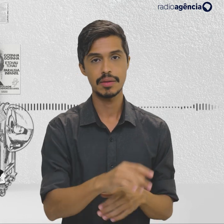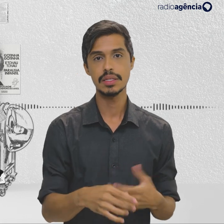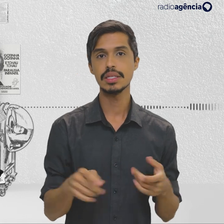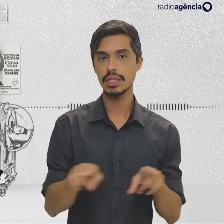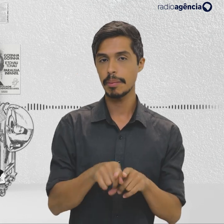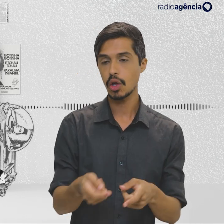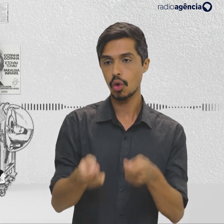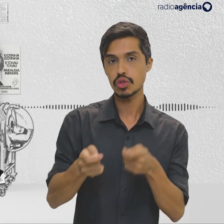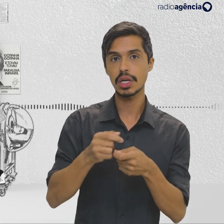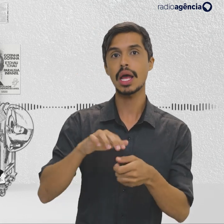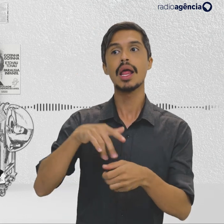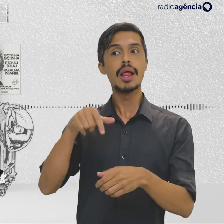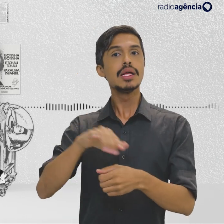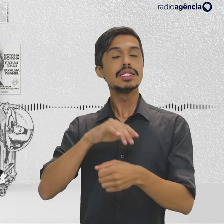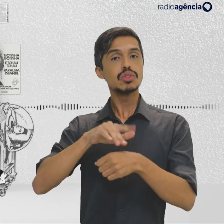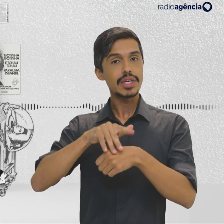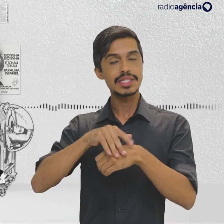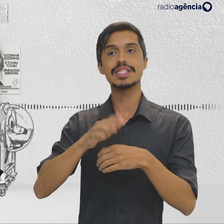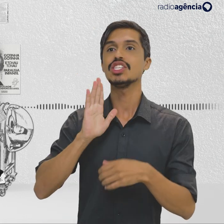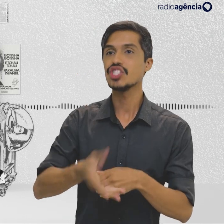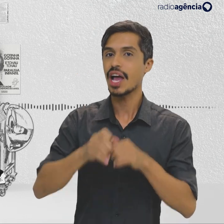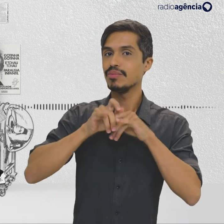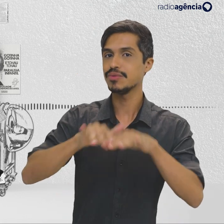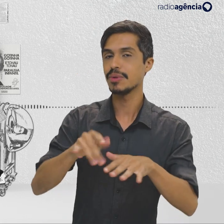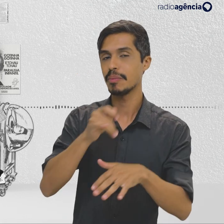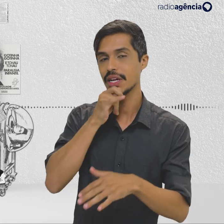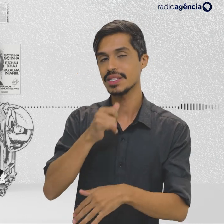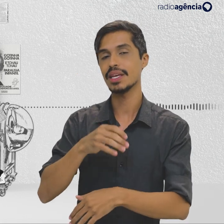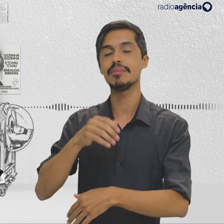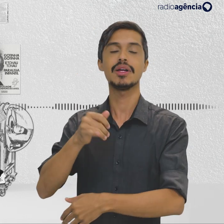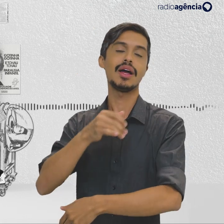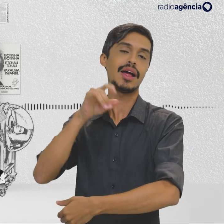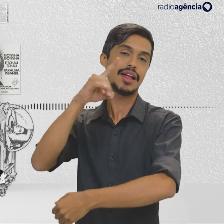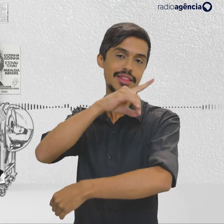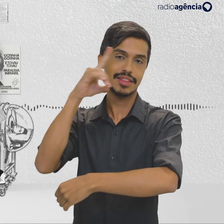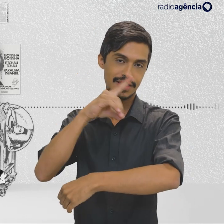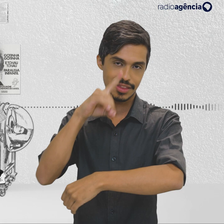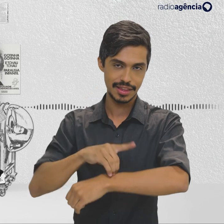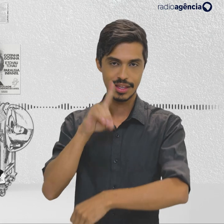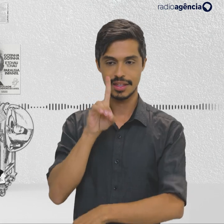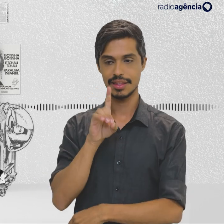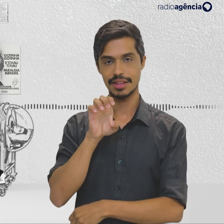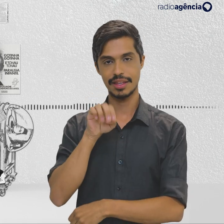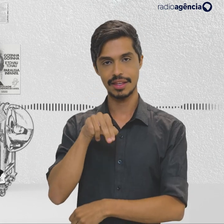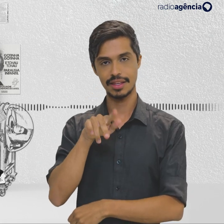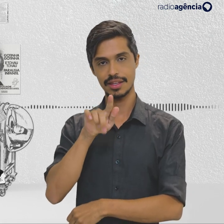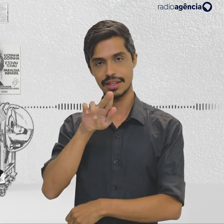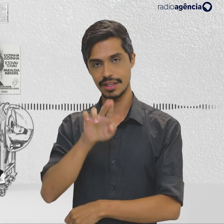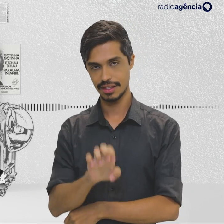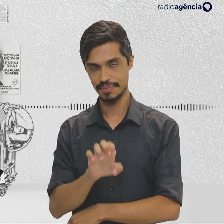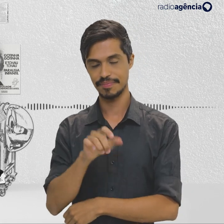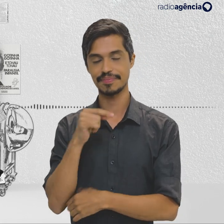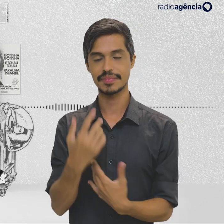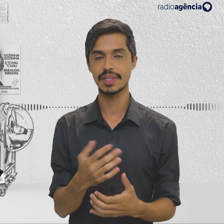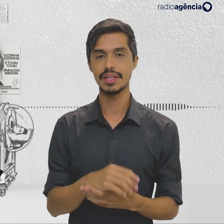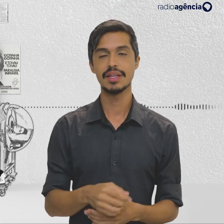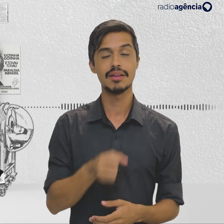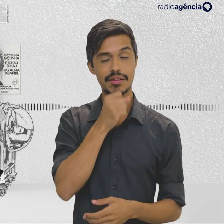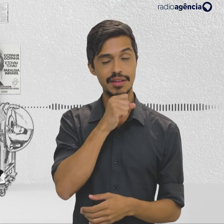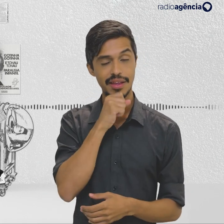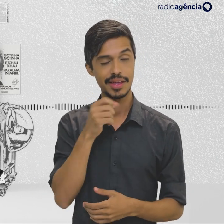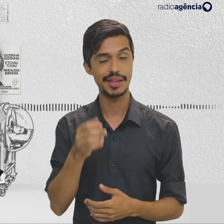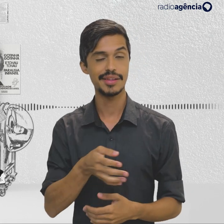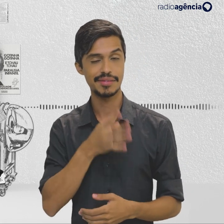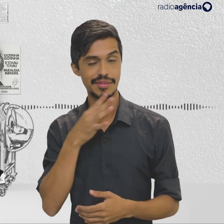doenças que já trazem muitos problemas como a dengue uma velha conhecida dos brasileiros um relatório